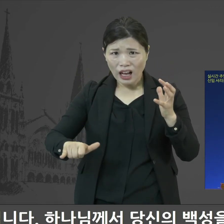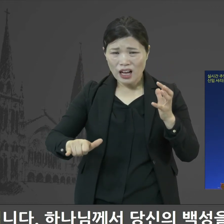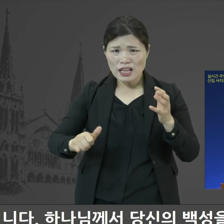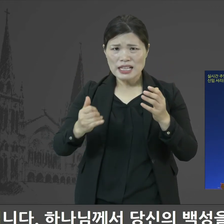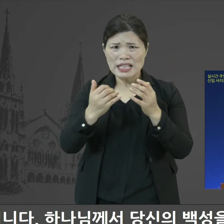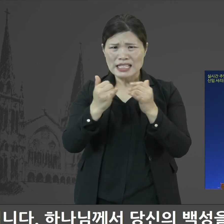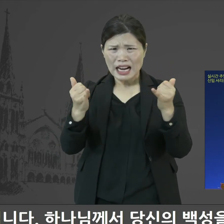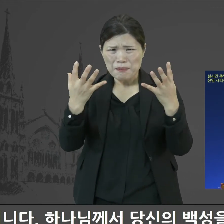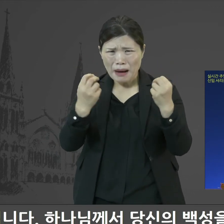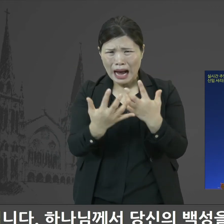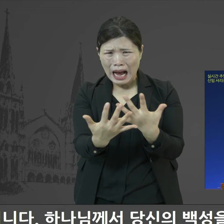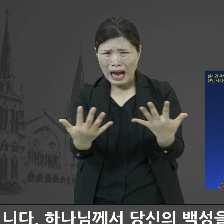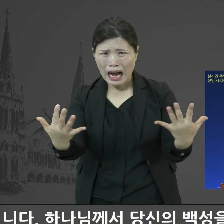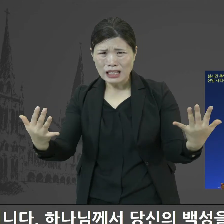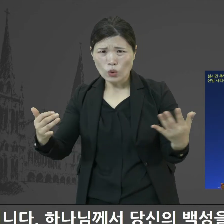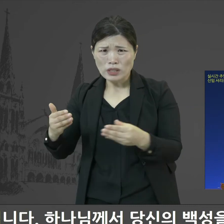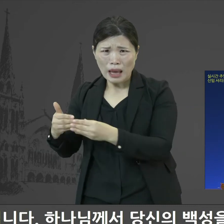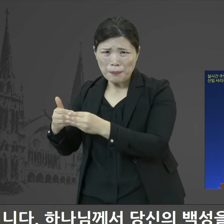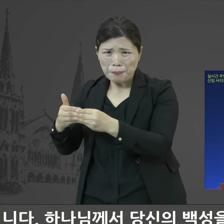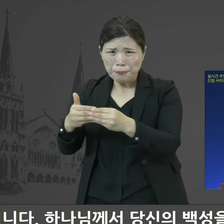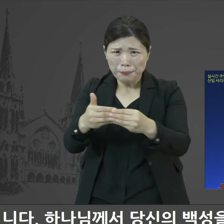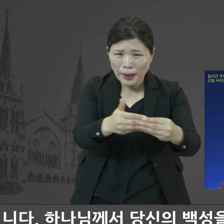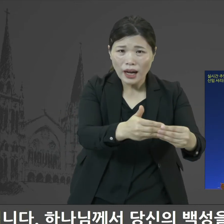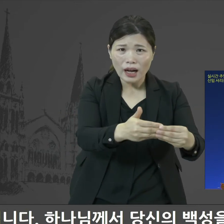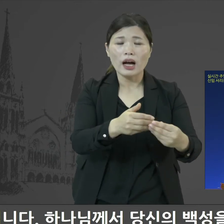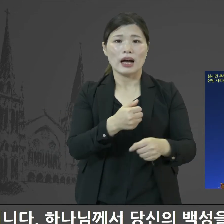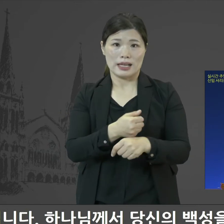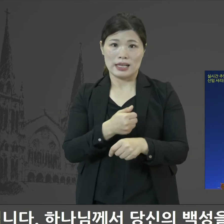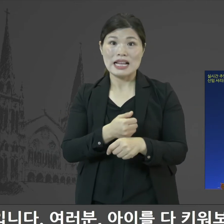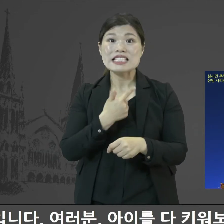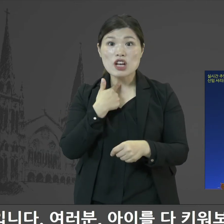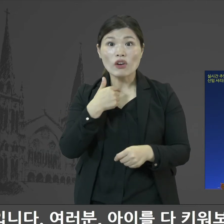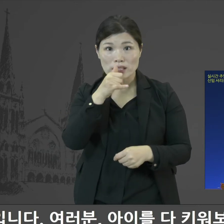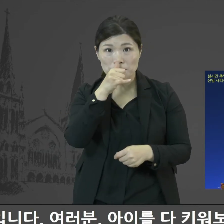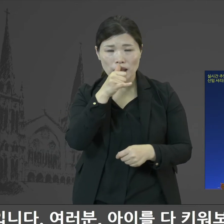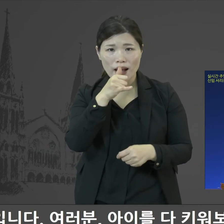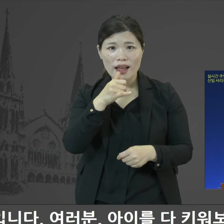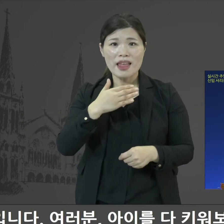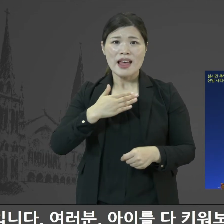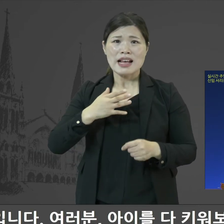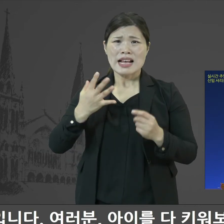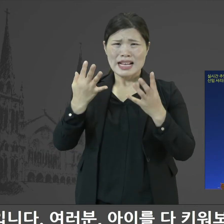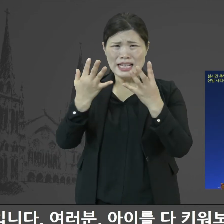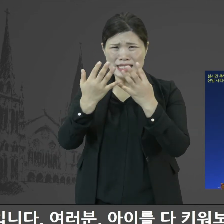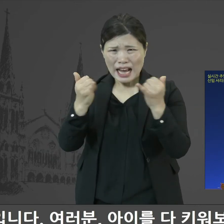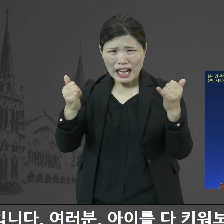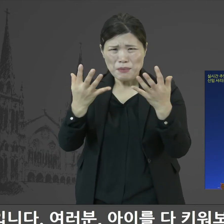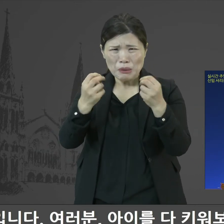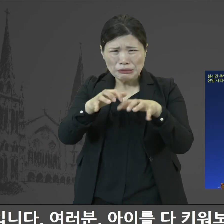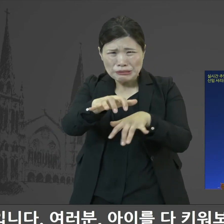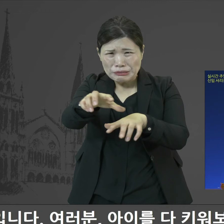있으시죠? 여러분 아무리 사람이 많아도 여러분 내 아이는 보입니까 안 보입니까?